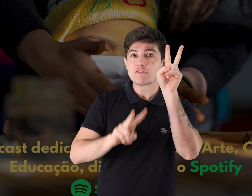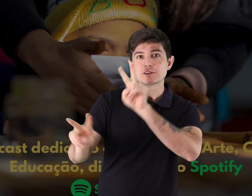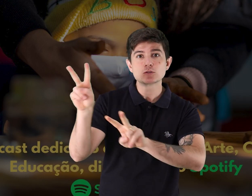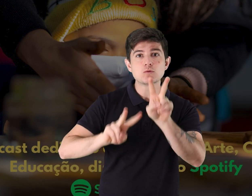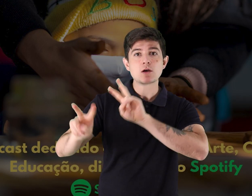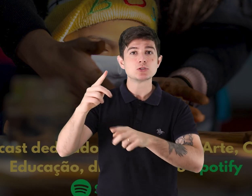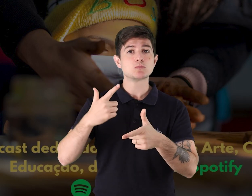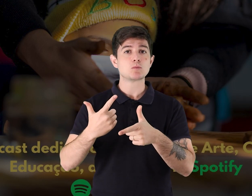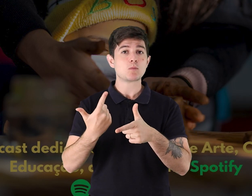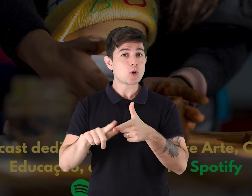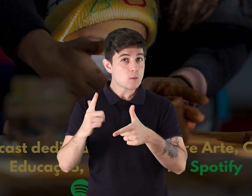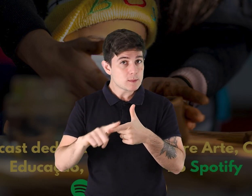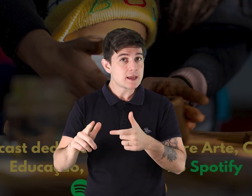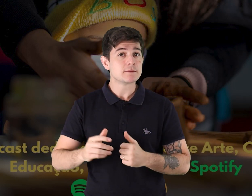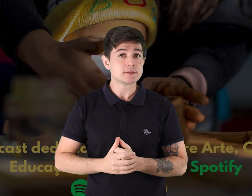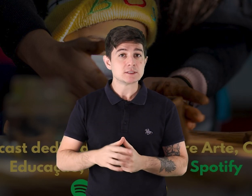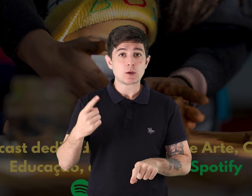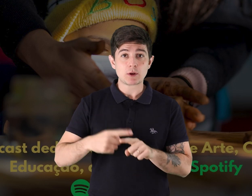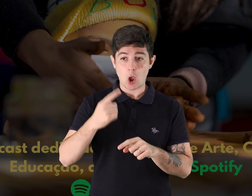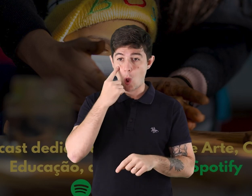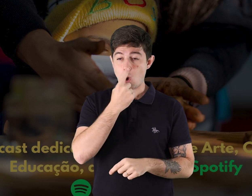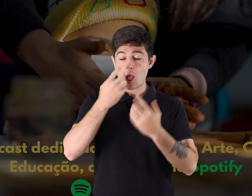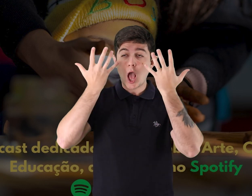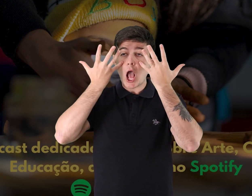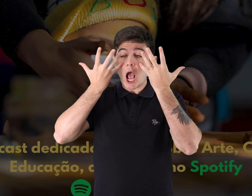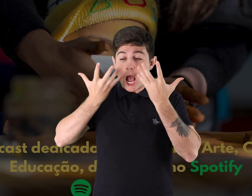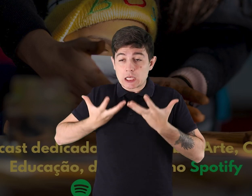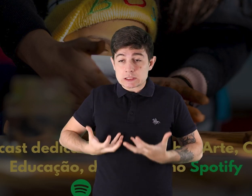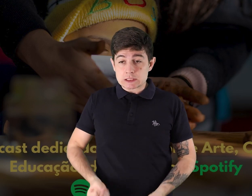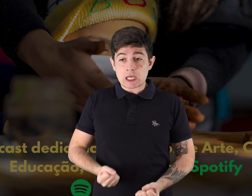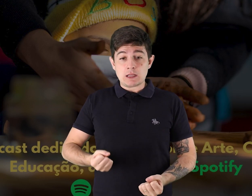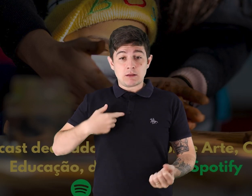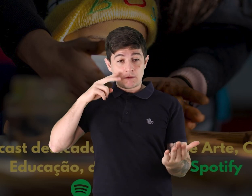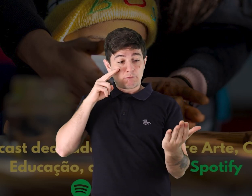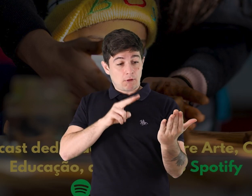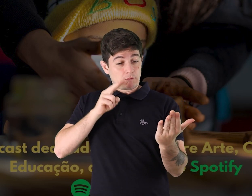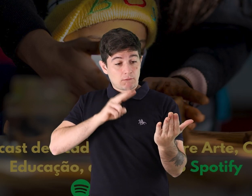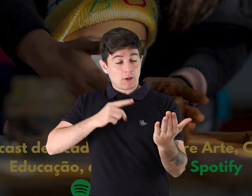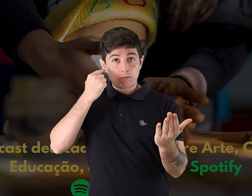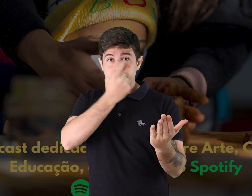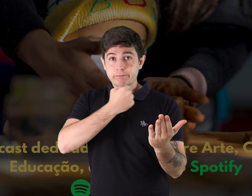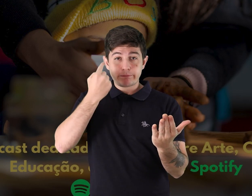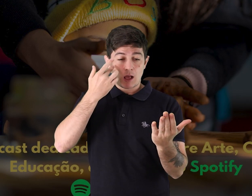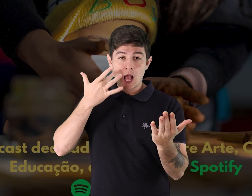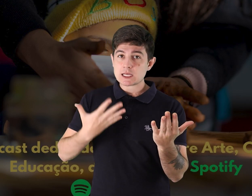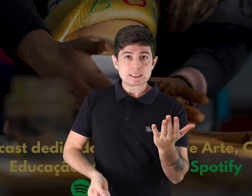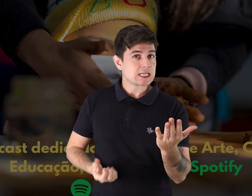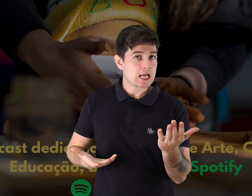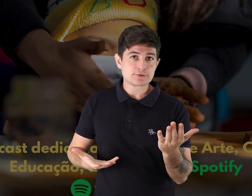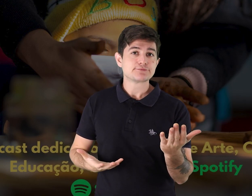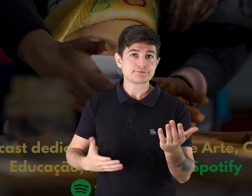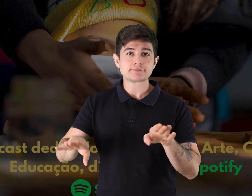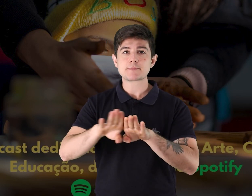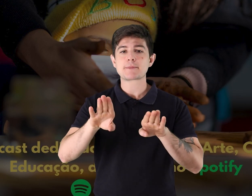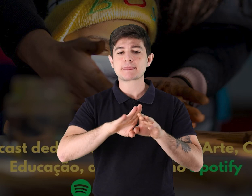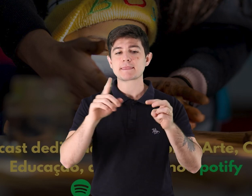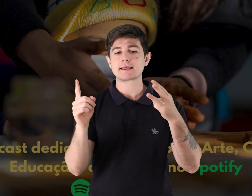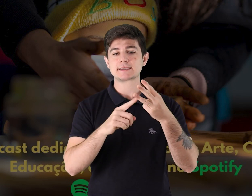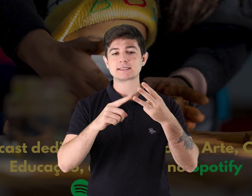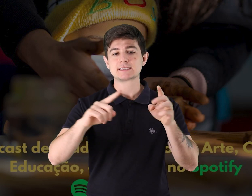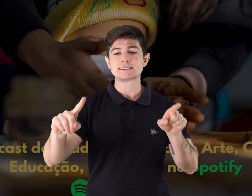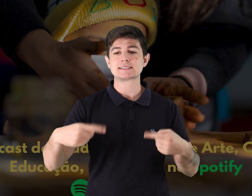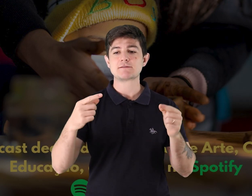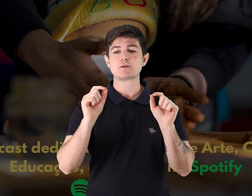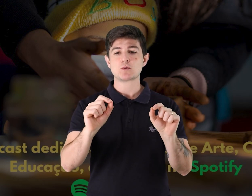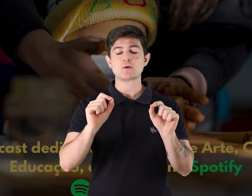problemas visuais. Sim. Porque você exige além da sua visão quando você fica muito tempo nas telas.